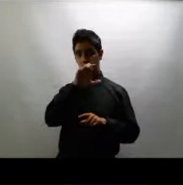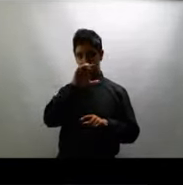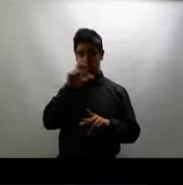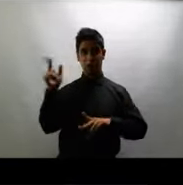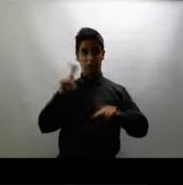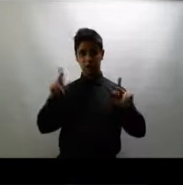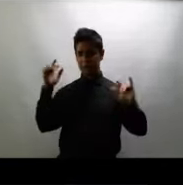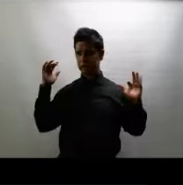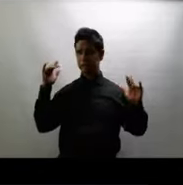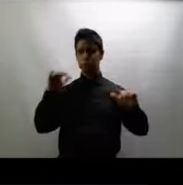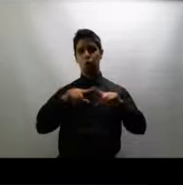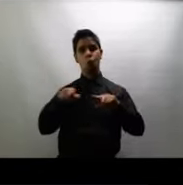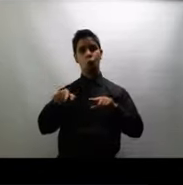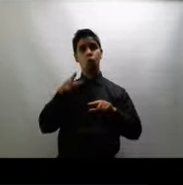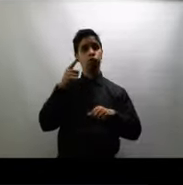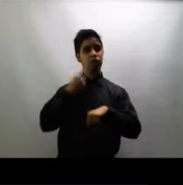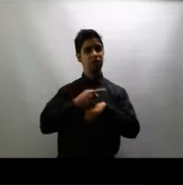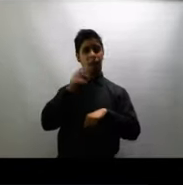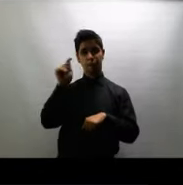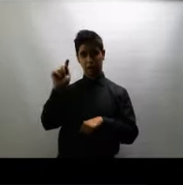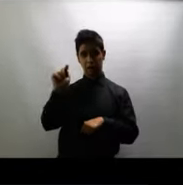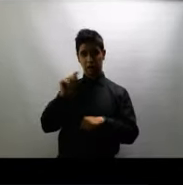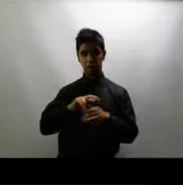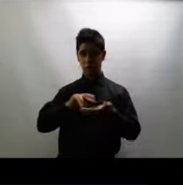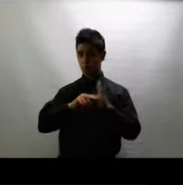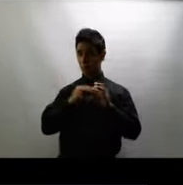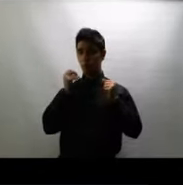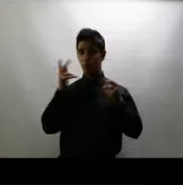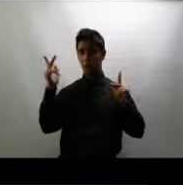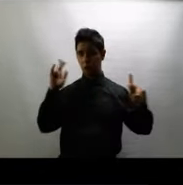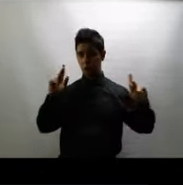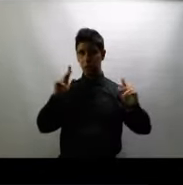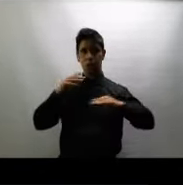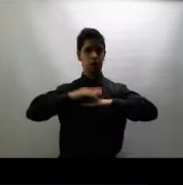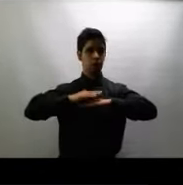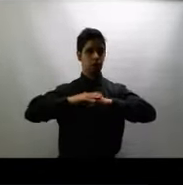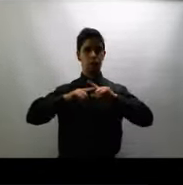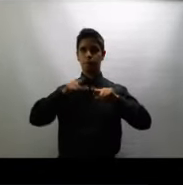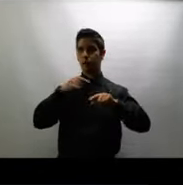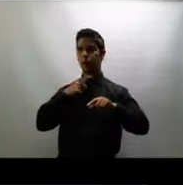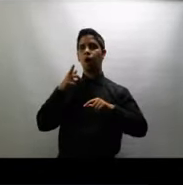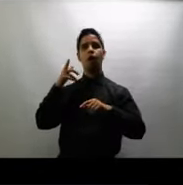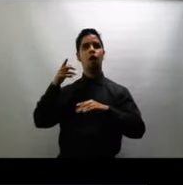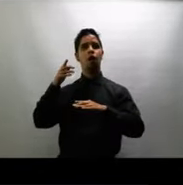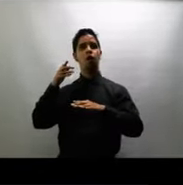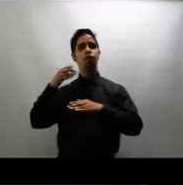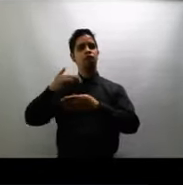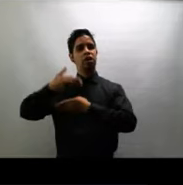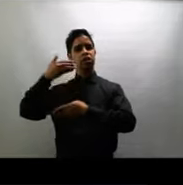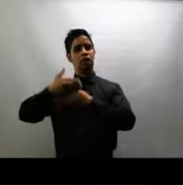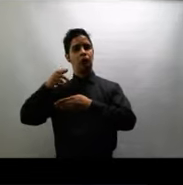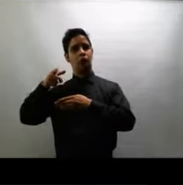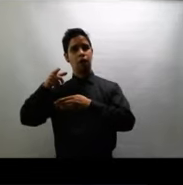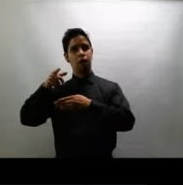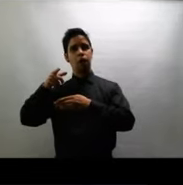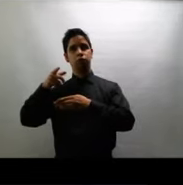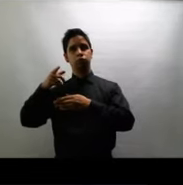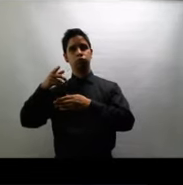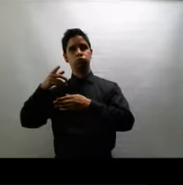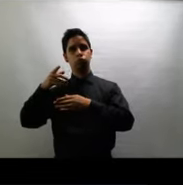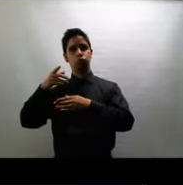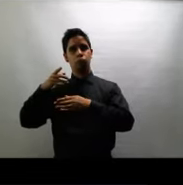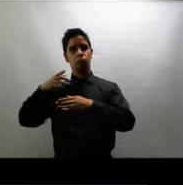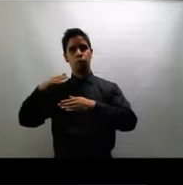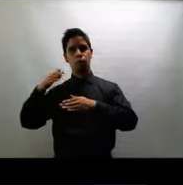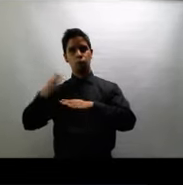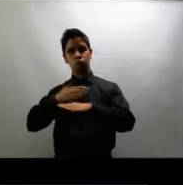un martes. Se llenó. Se llenó, y de ahí, gente que fue, nos llaman para tocar en Ventana, nos llaman para tocar en el festival con Humberto Ramírez, fue